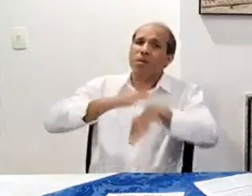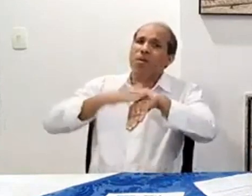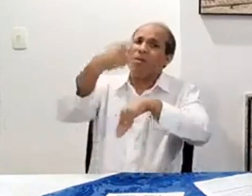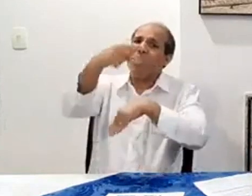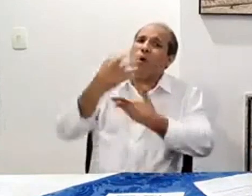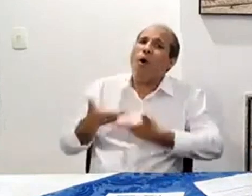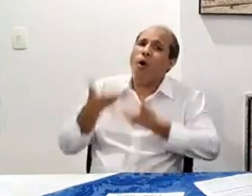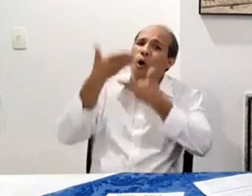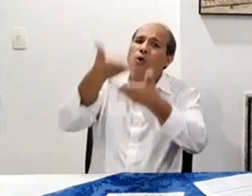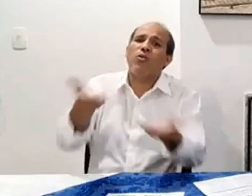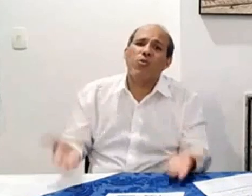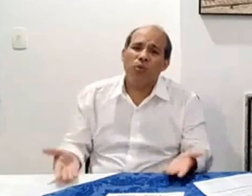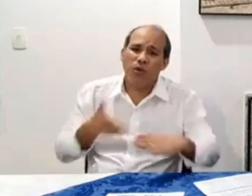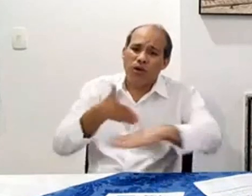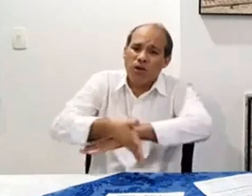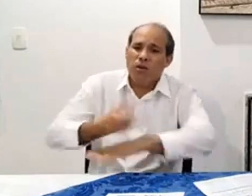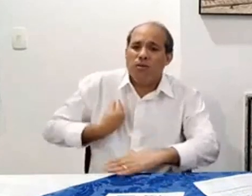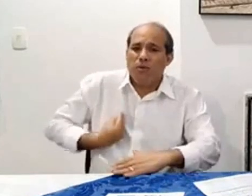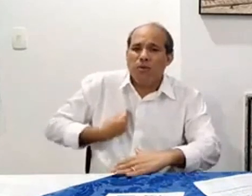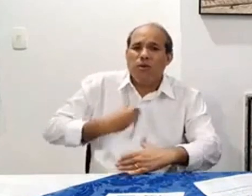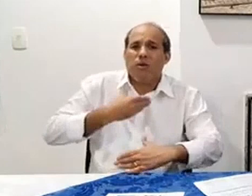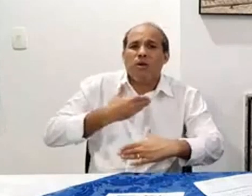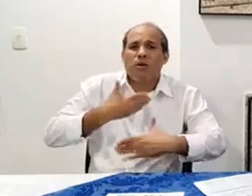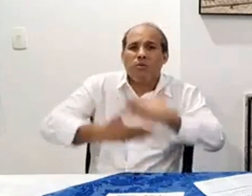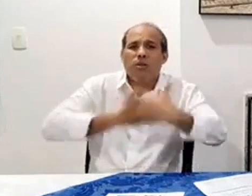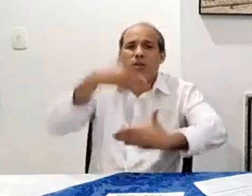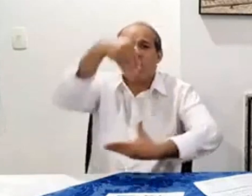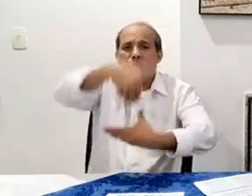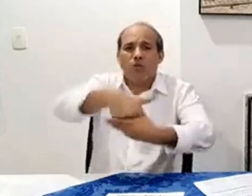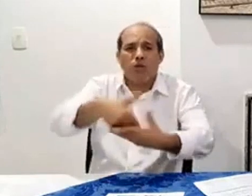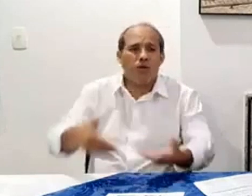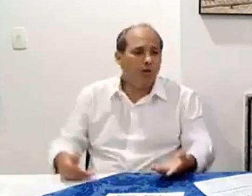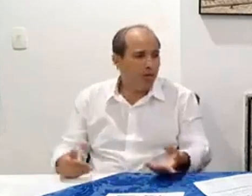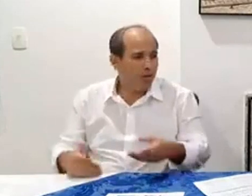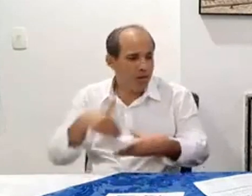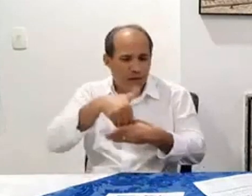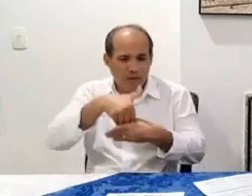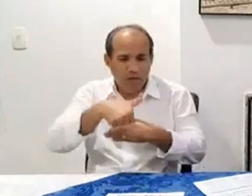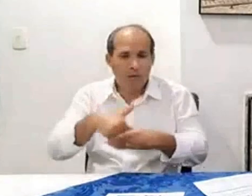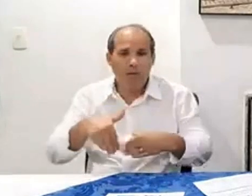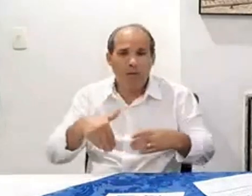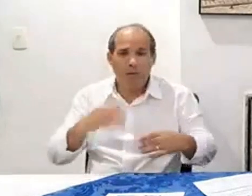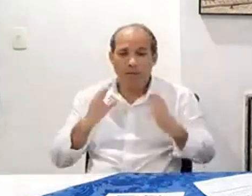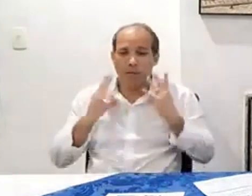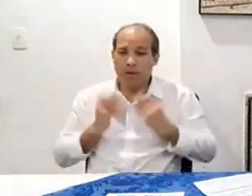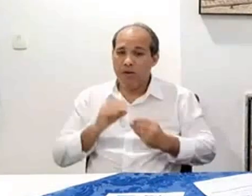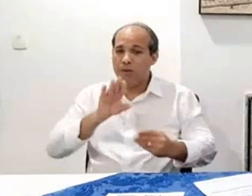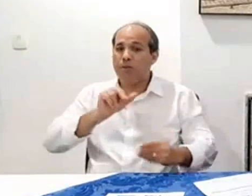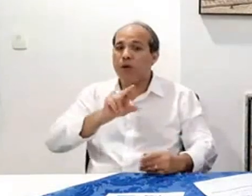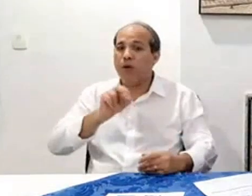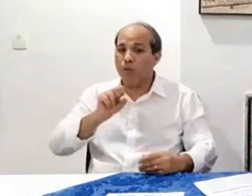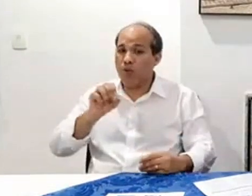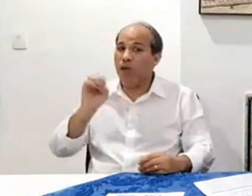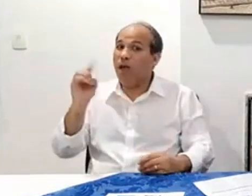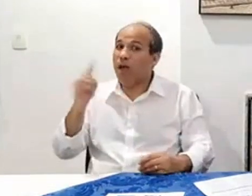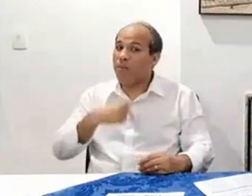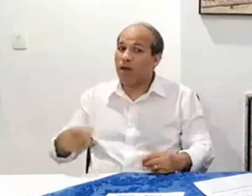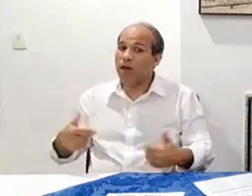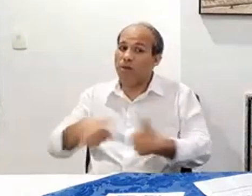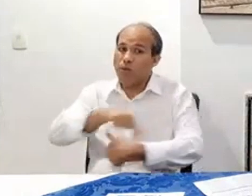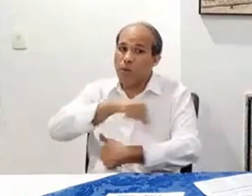a participar do processo eleitoral. Isso aqui foi quando, essa porta era quando o ministro Barroso era presidente, agora o senhor é